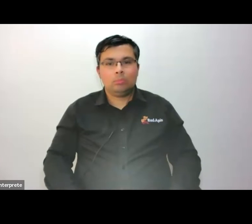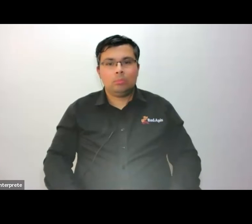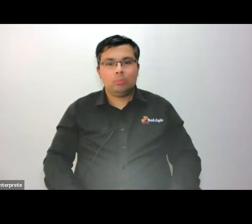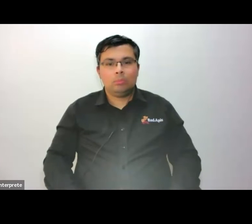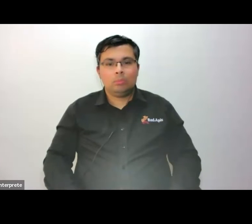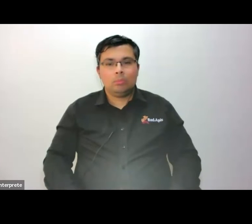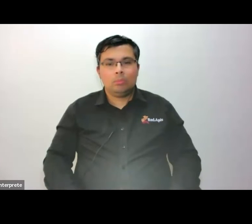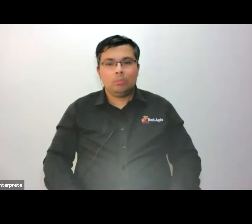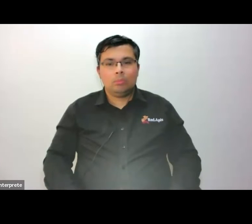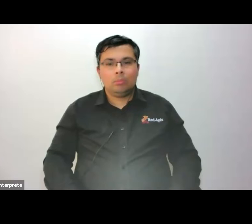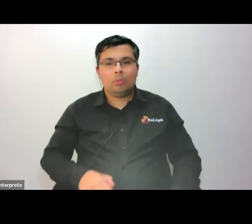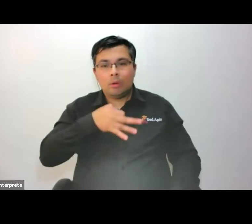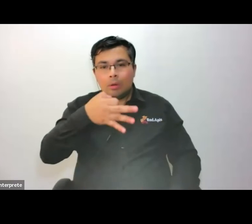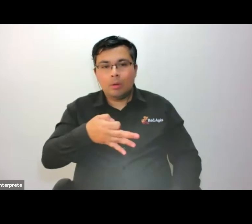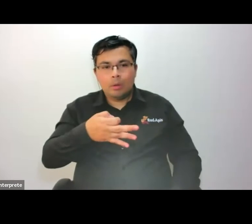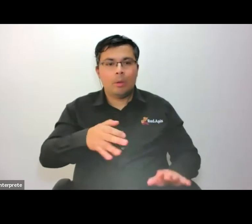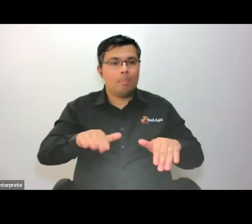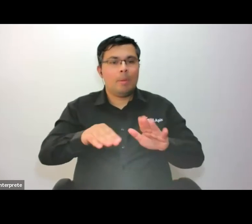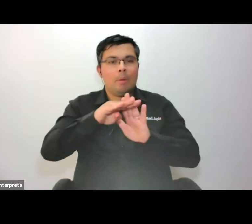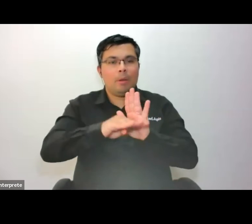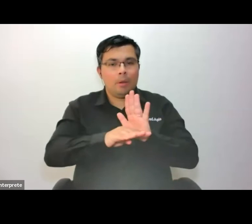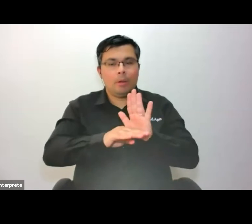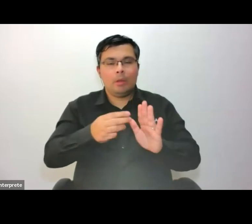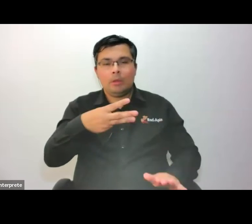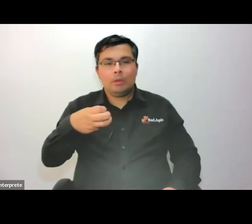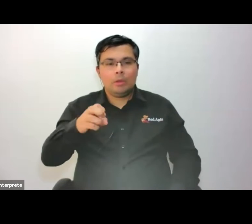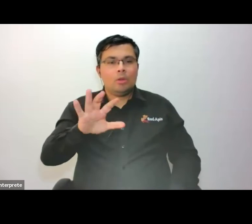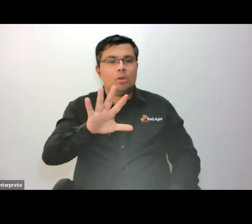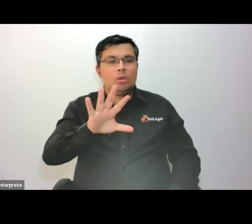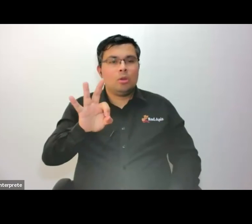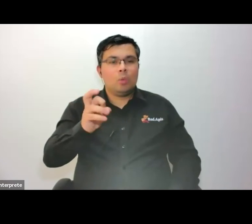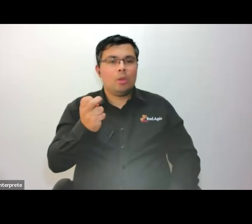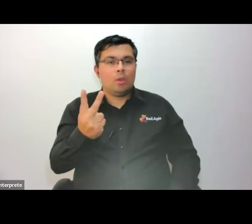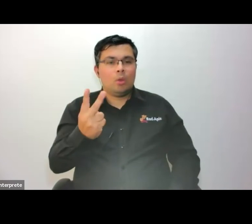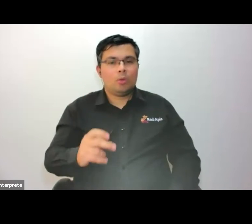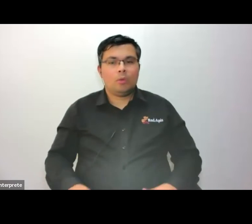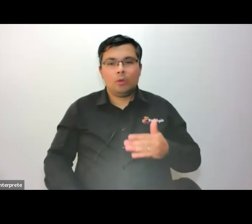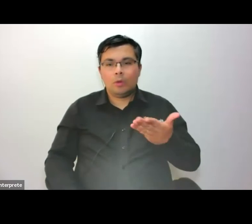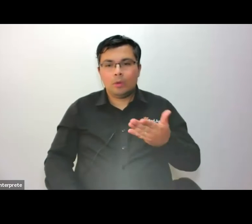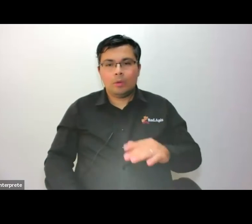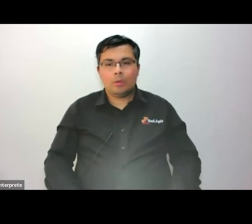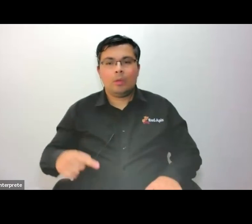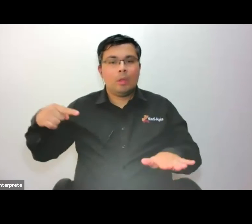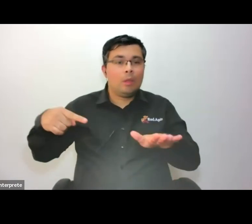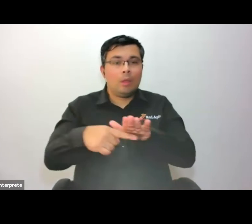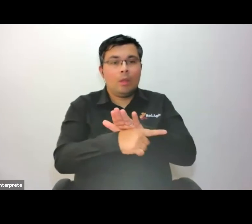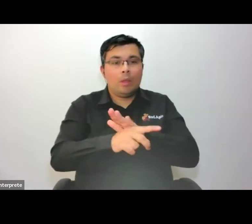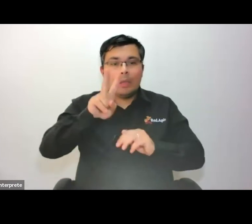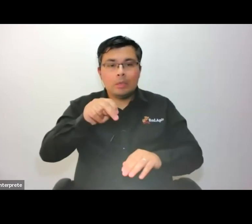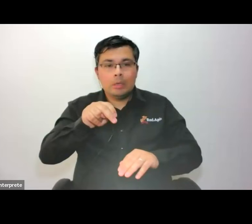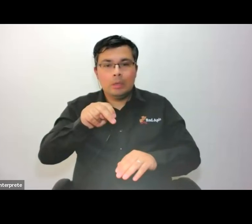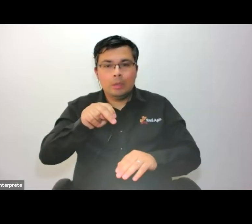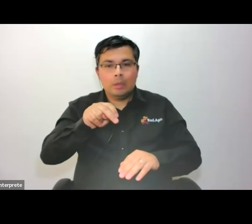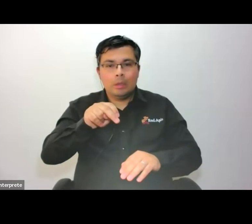la misma regulación, el decreto 152, y son asignados a los establecimientos educacionales sin que el establecimiento pueda decir este estudiante entra o este estudiante no